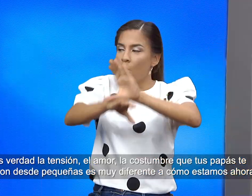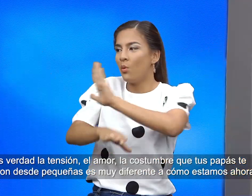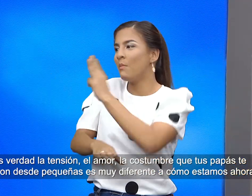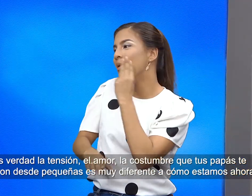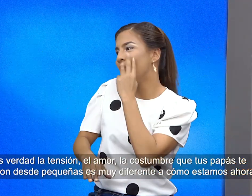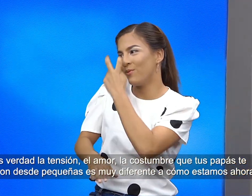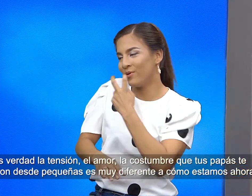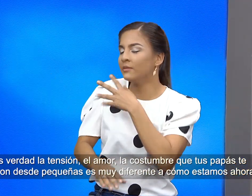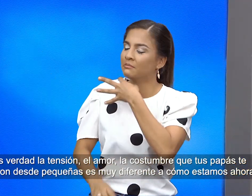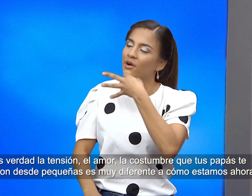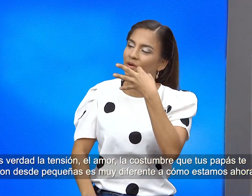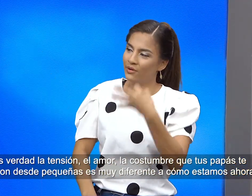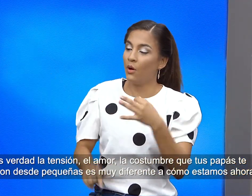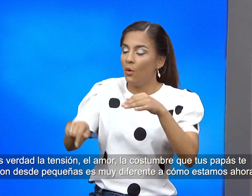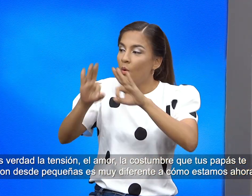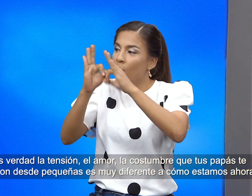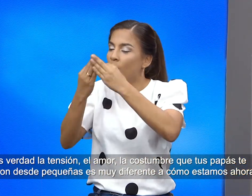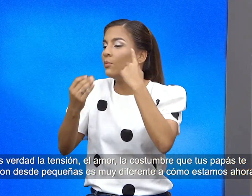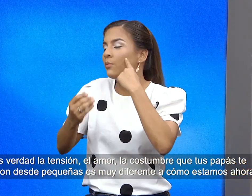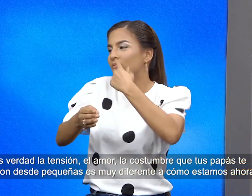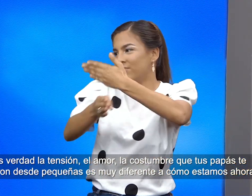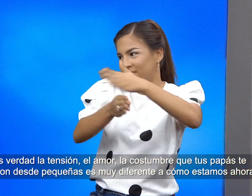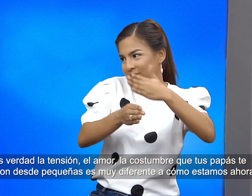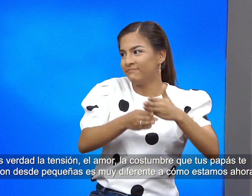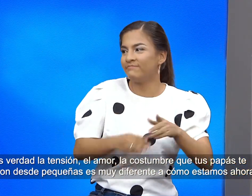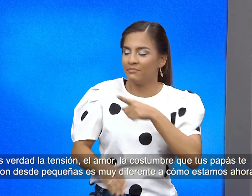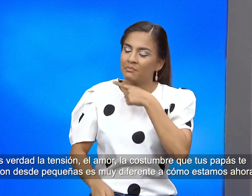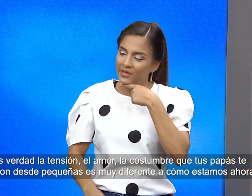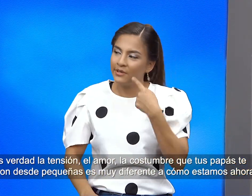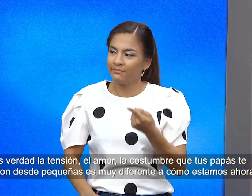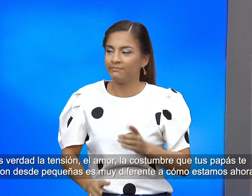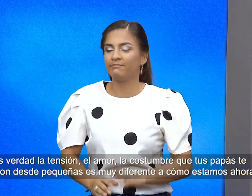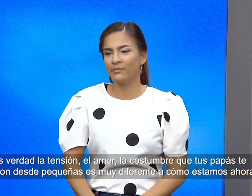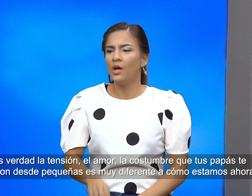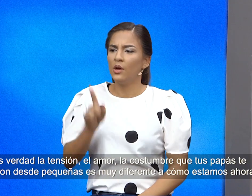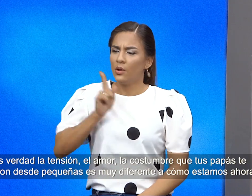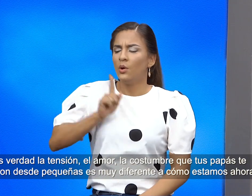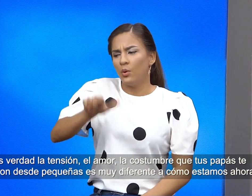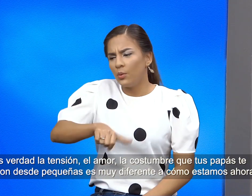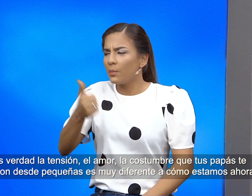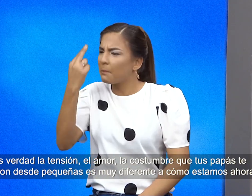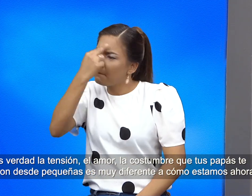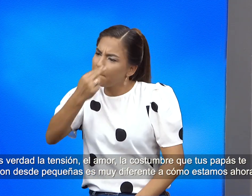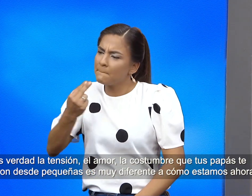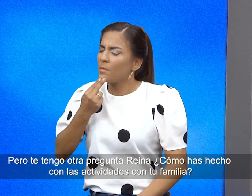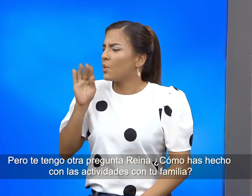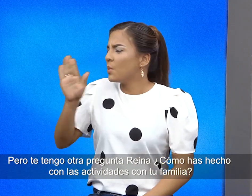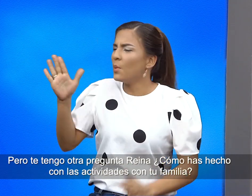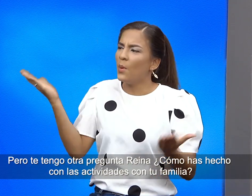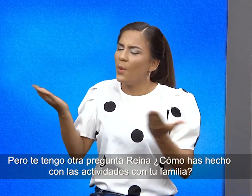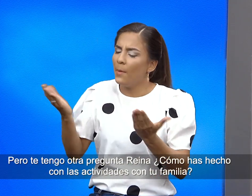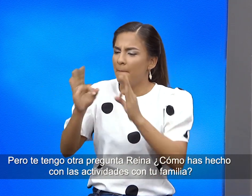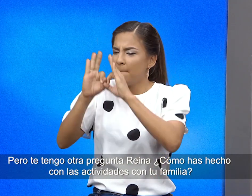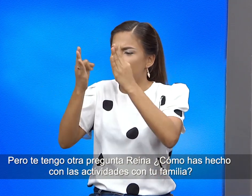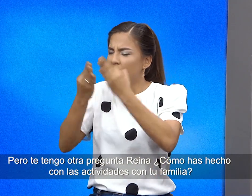el amor, la costumbre que tus papás te dieron desde pequeña es muy diferente a como estamos ahora. Pero te tengo otra pregunta,